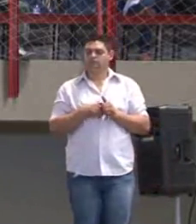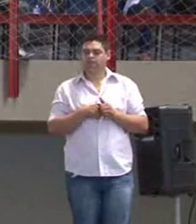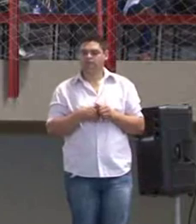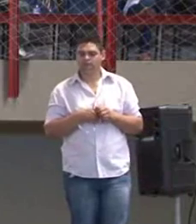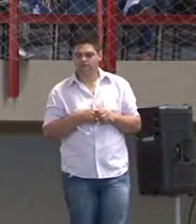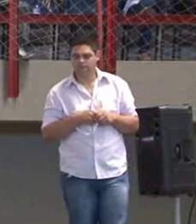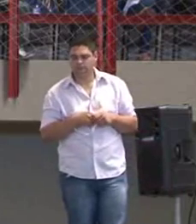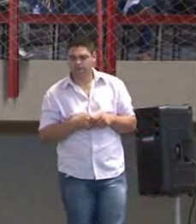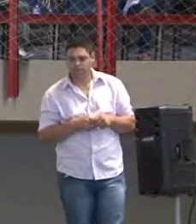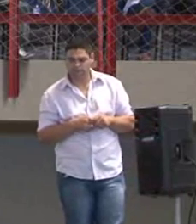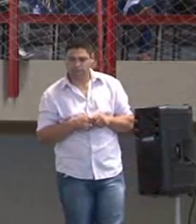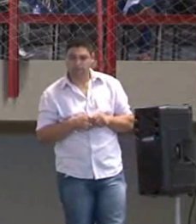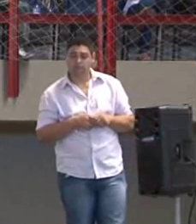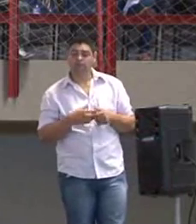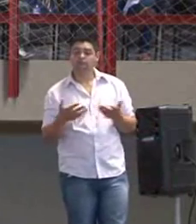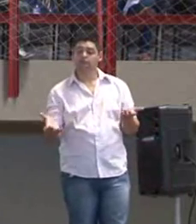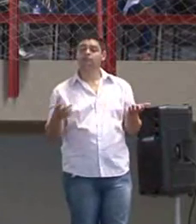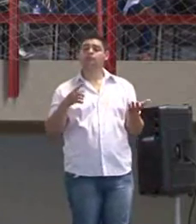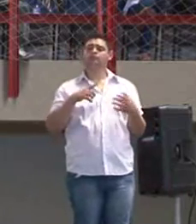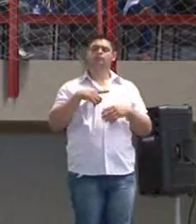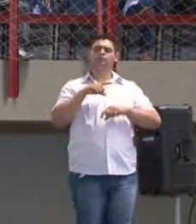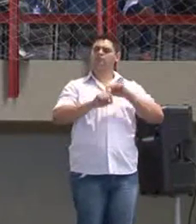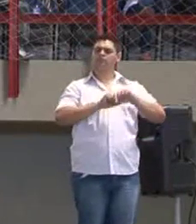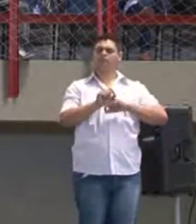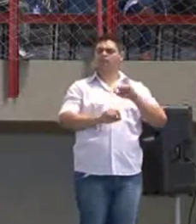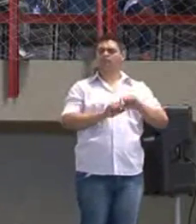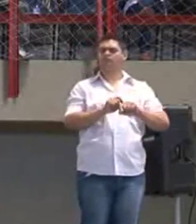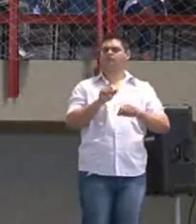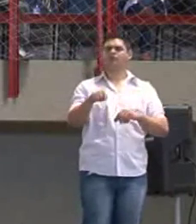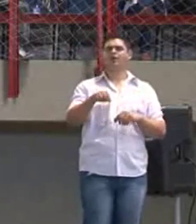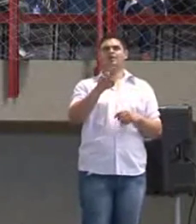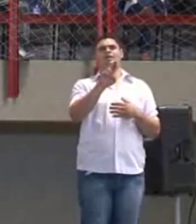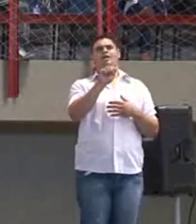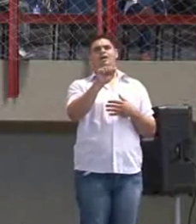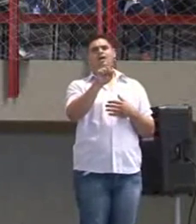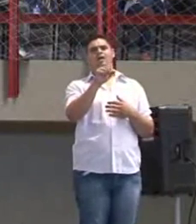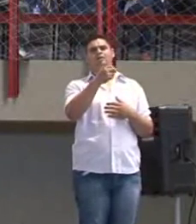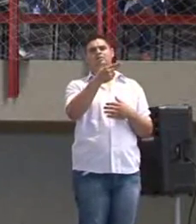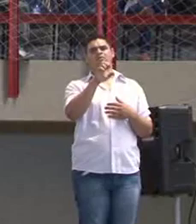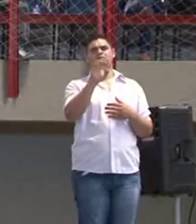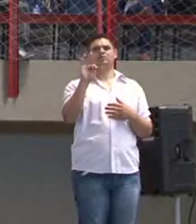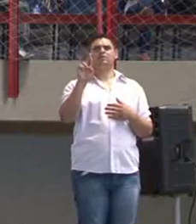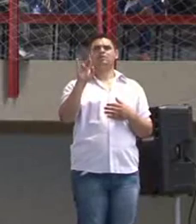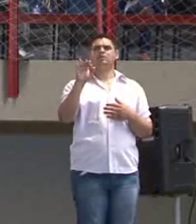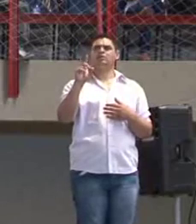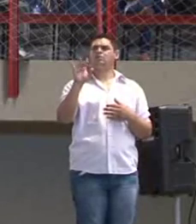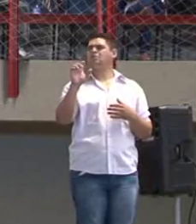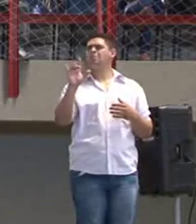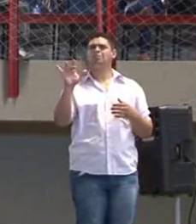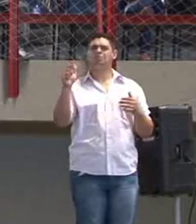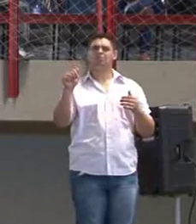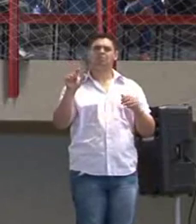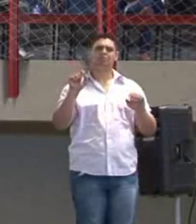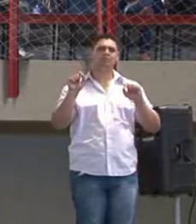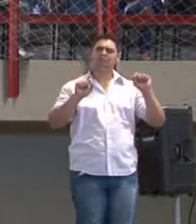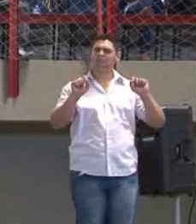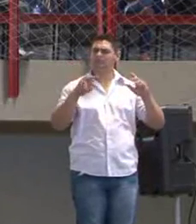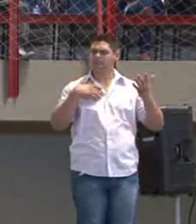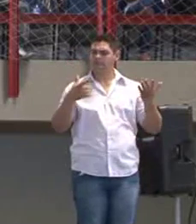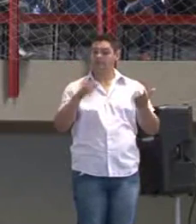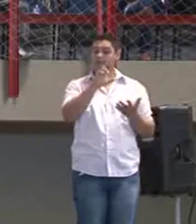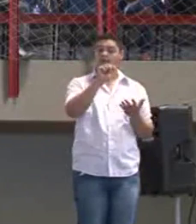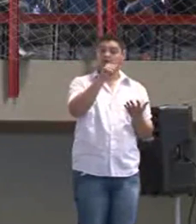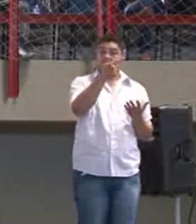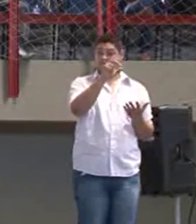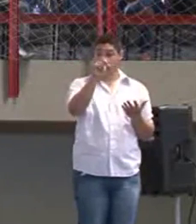trigonométricas no triângulo retângulo. Alexandre, o que é que significa razão trigonométrica? Pessoal, olha só. Razão é